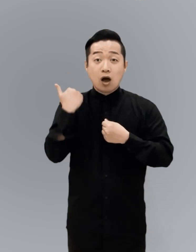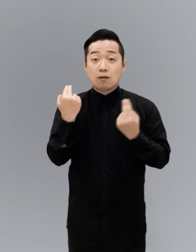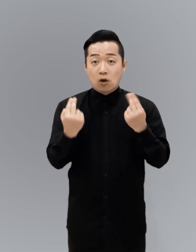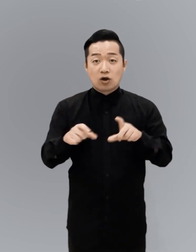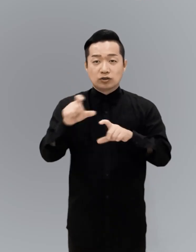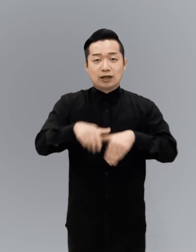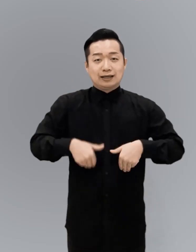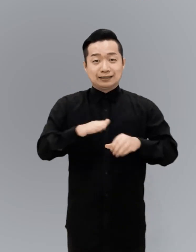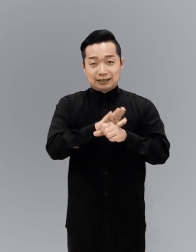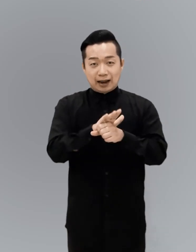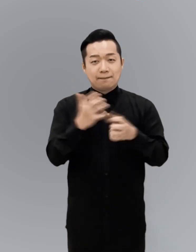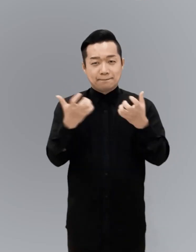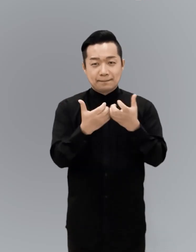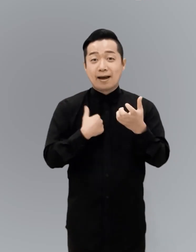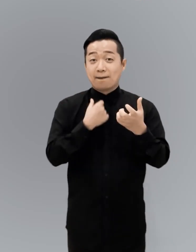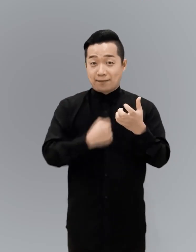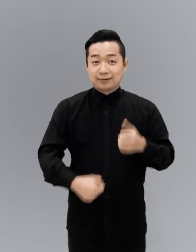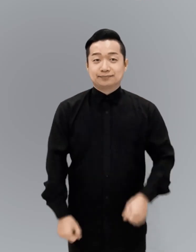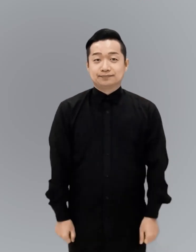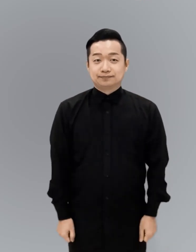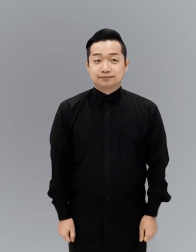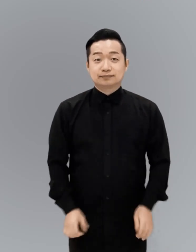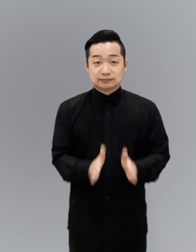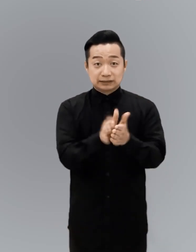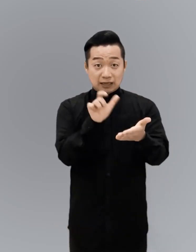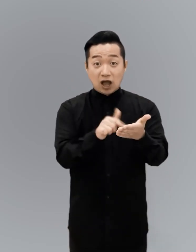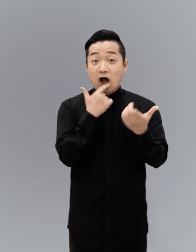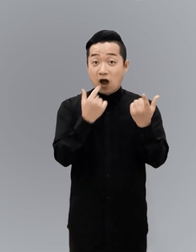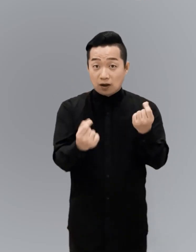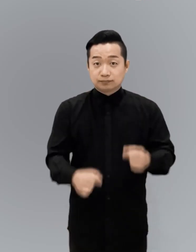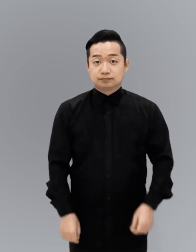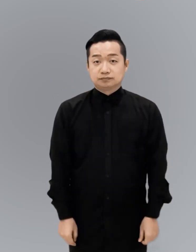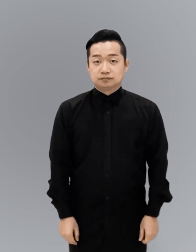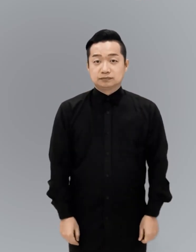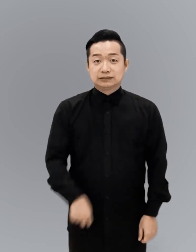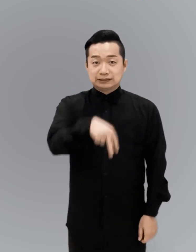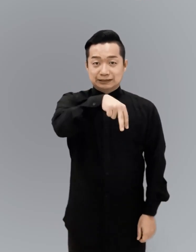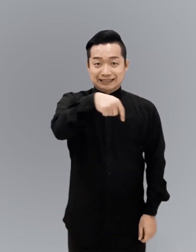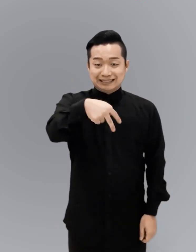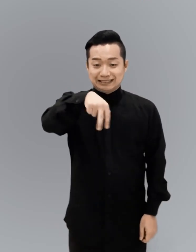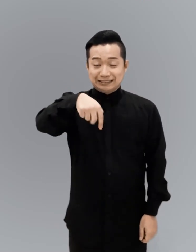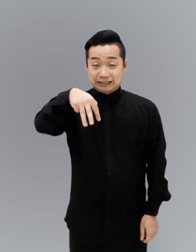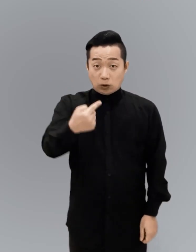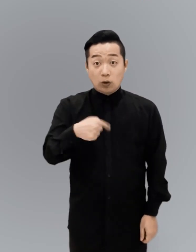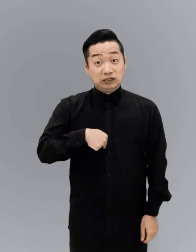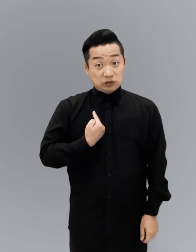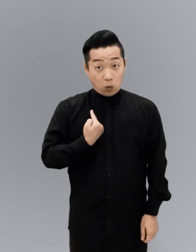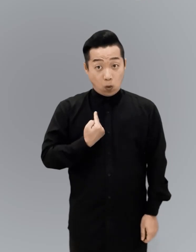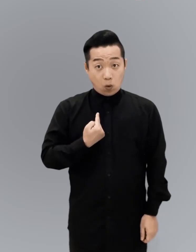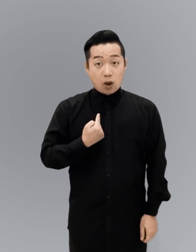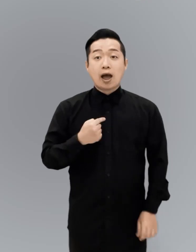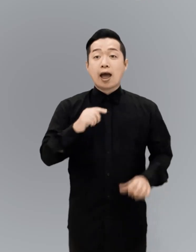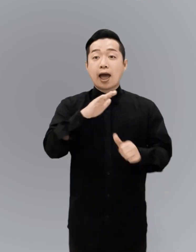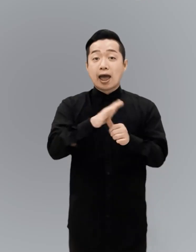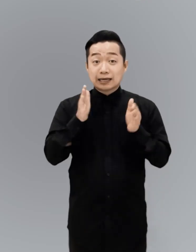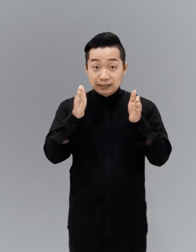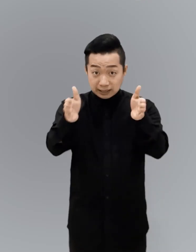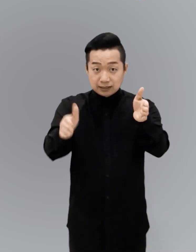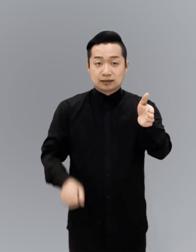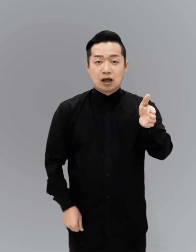더 따뜻한 사랑이 가득 채워지기를 바랐습니다. 책에서 나오는 것처럼 스스로를 향한 길은